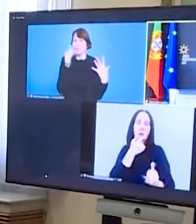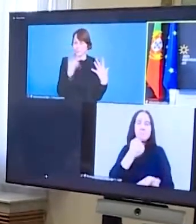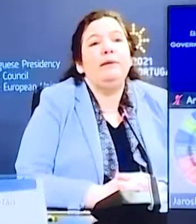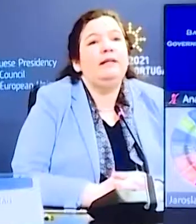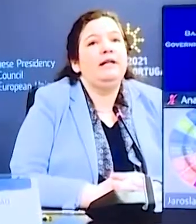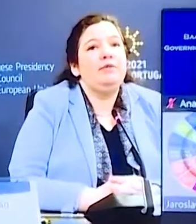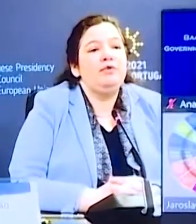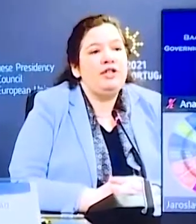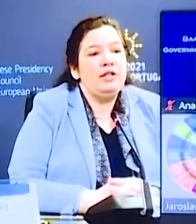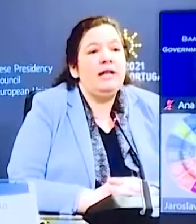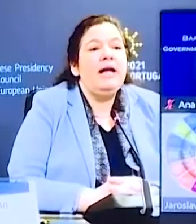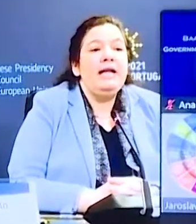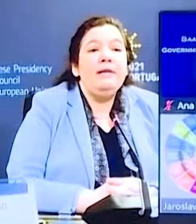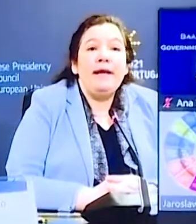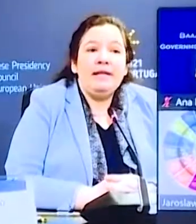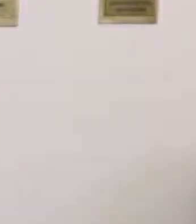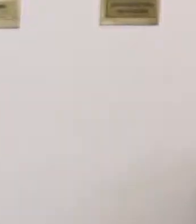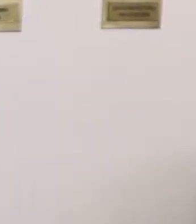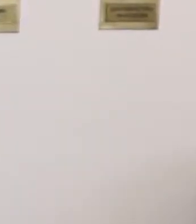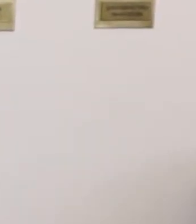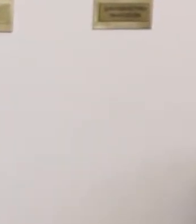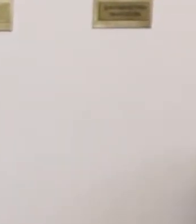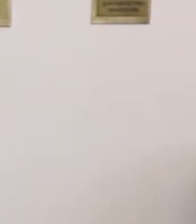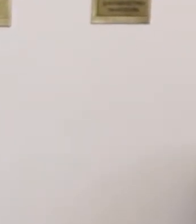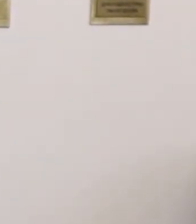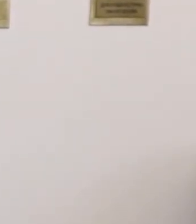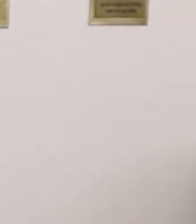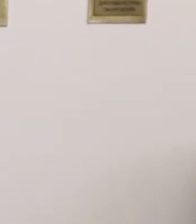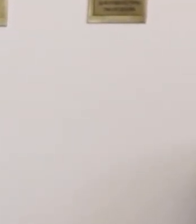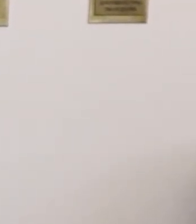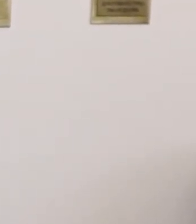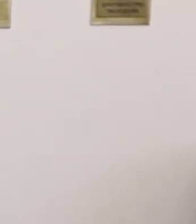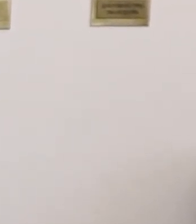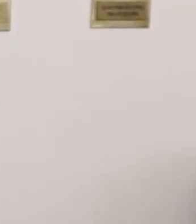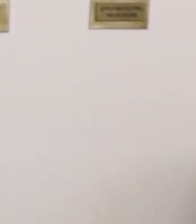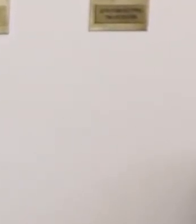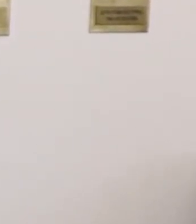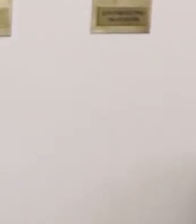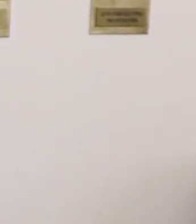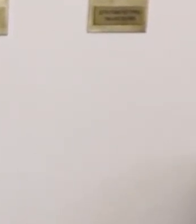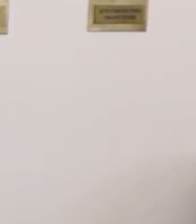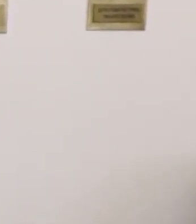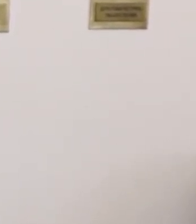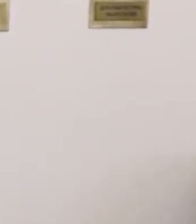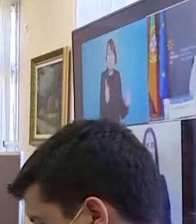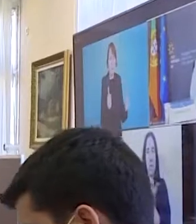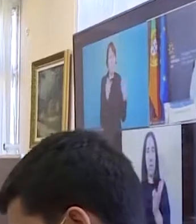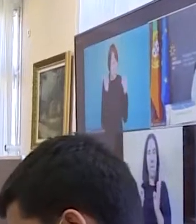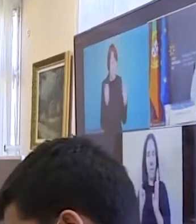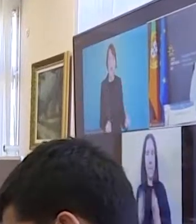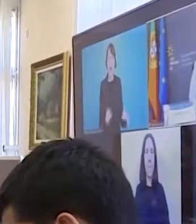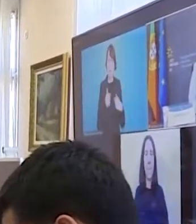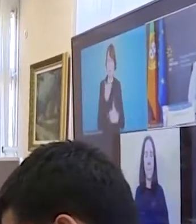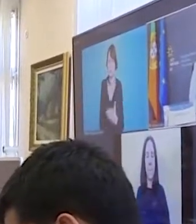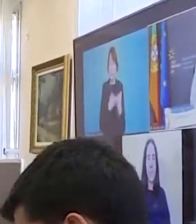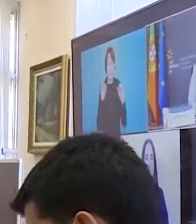tehnologija – ključ inkluzivnih komunikacija. Brnabić je naglasila da je vlada koju vodi digitalizaciju shvatila kao neophodnost i način